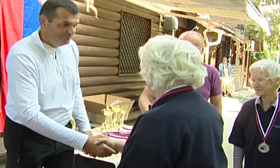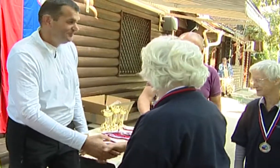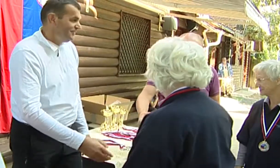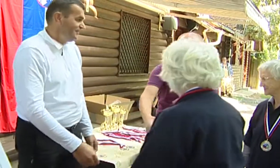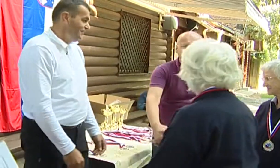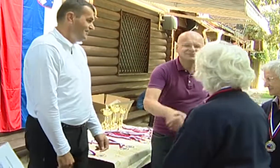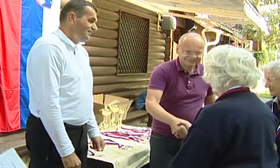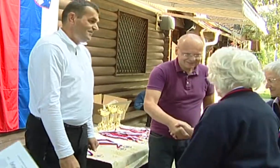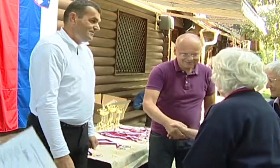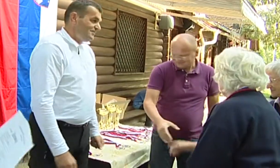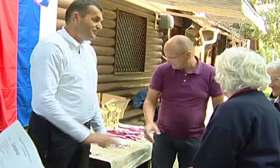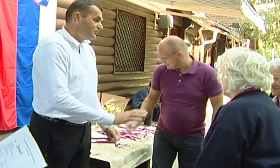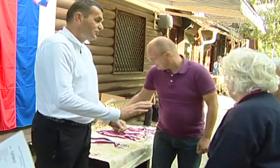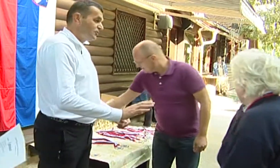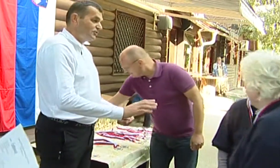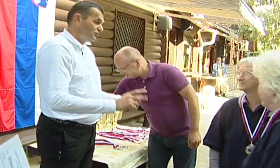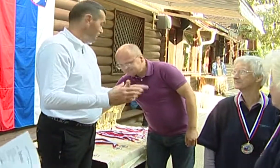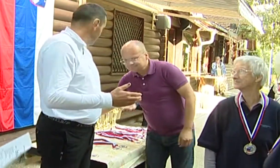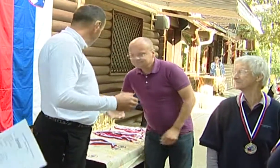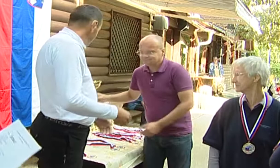A neko, ko se to dobro sliši? Ja.